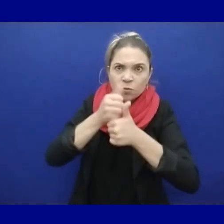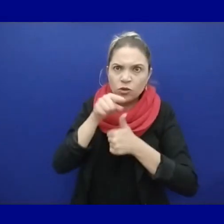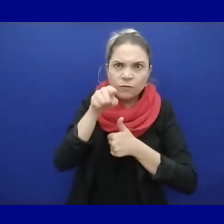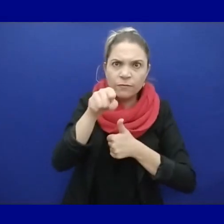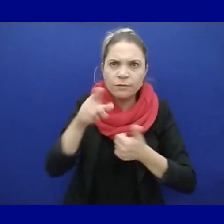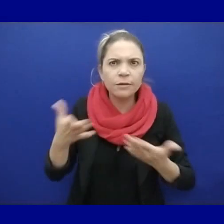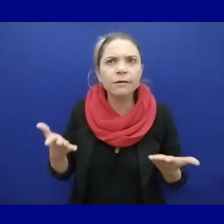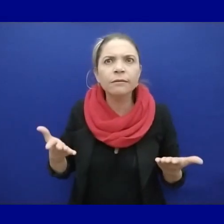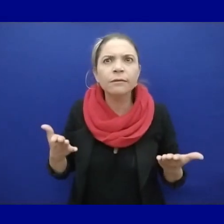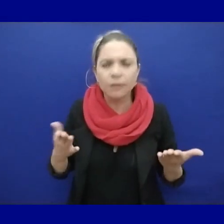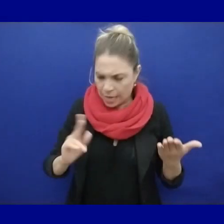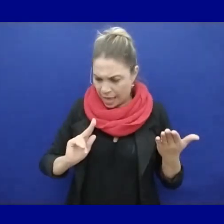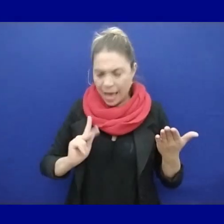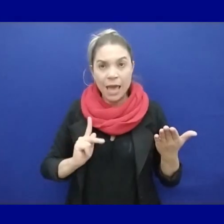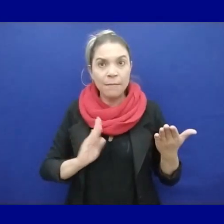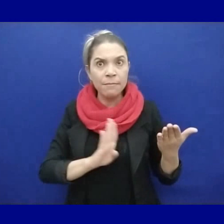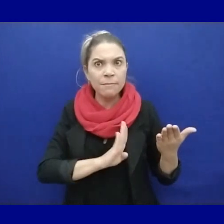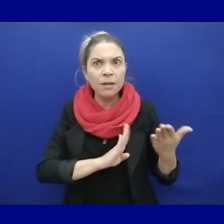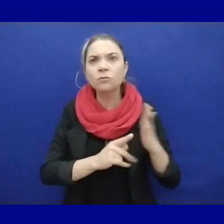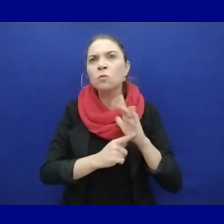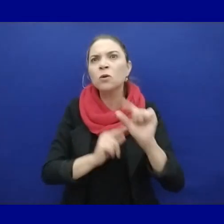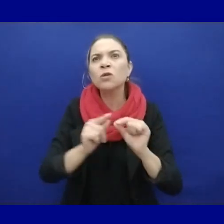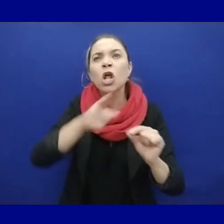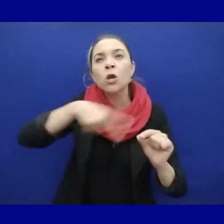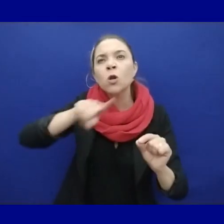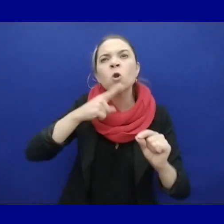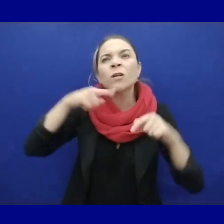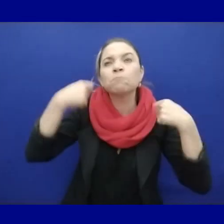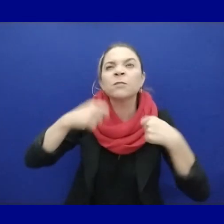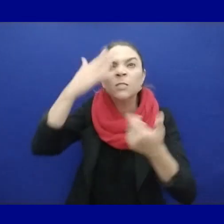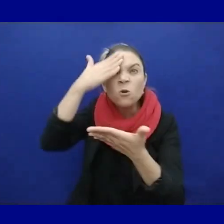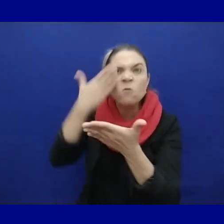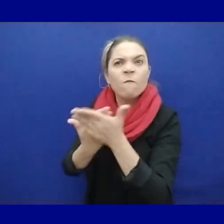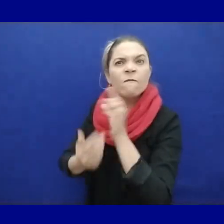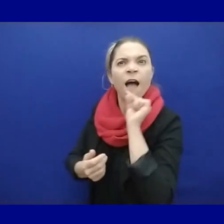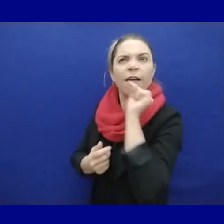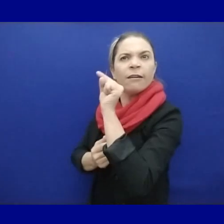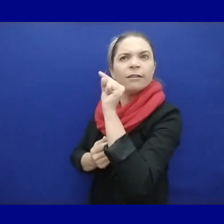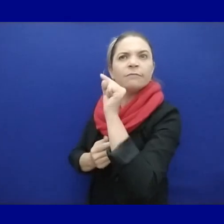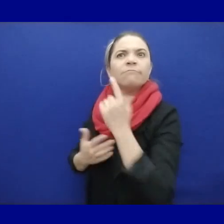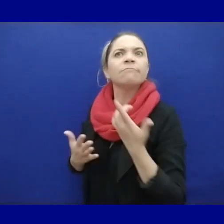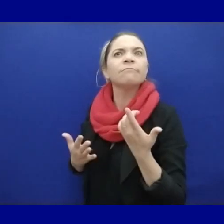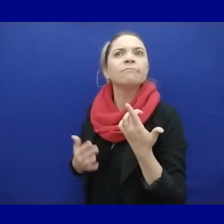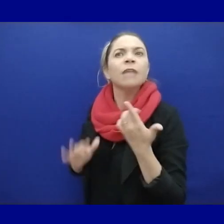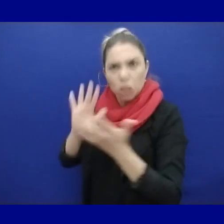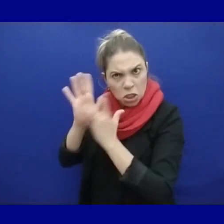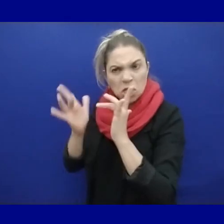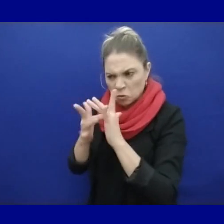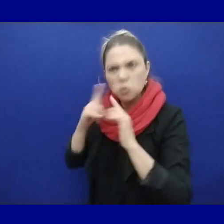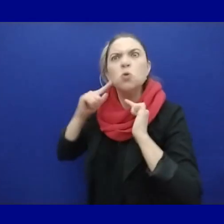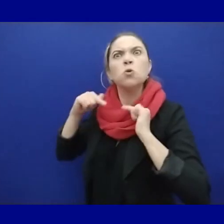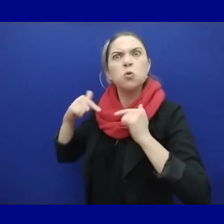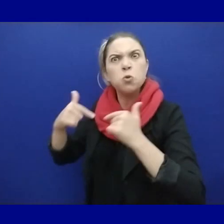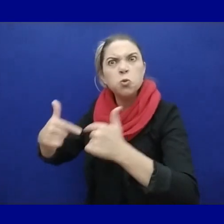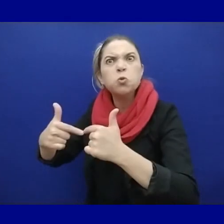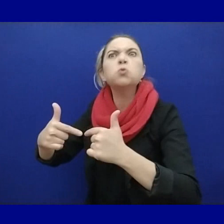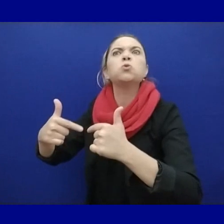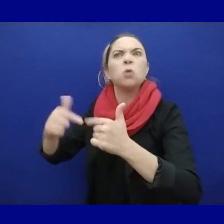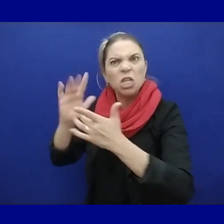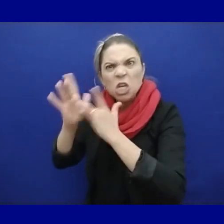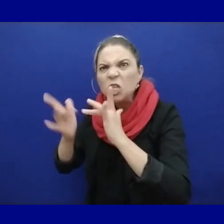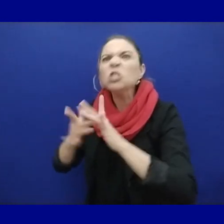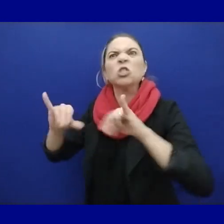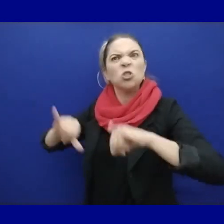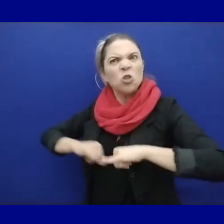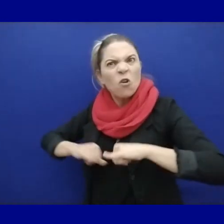autor da carta aos Hebreus, com toda a confiança. Nós sabemos quem ele é e o que ele fez no Calvário, para recebermos